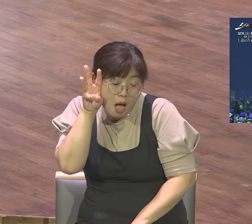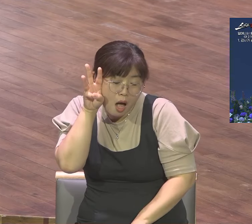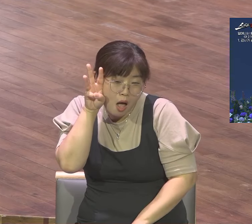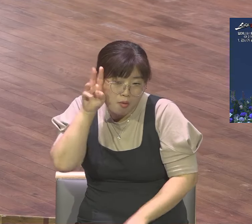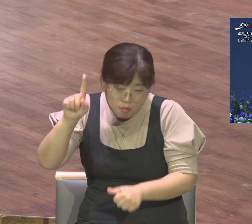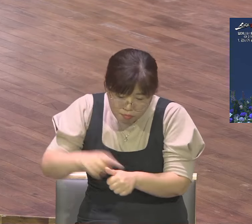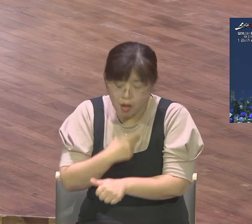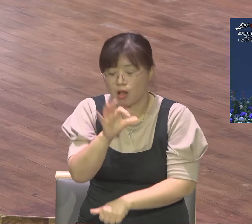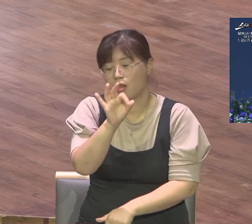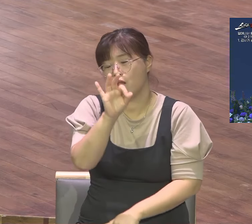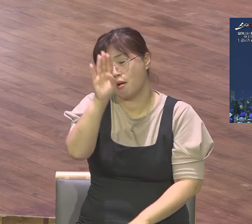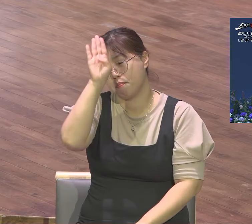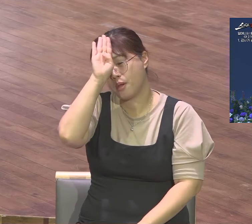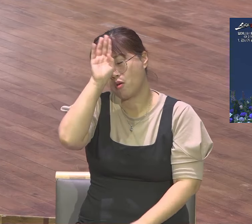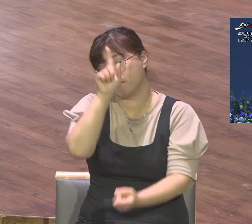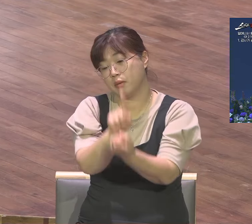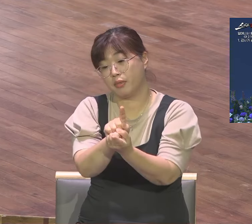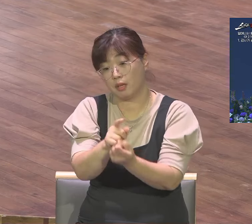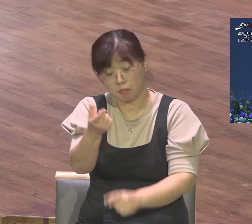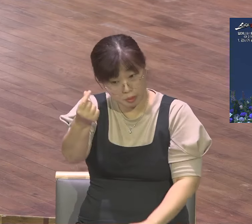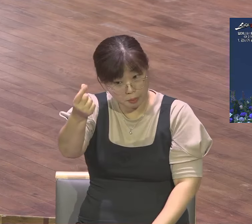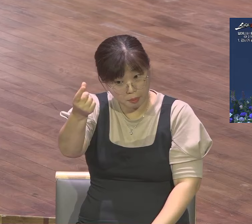그쪽으로 다 몰려버려. 그냥